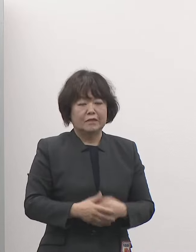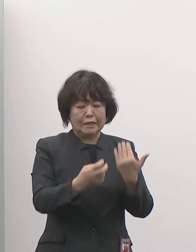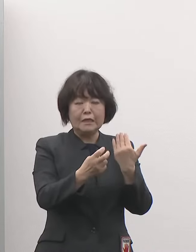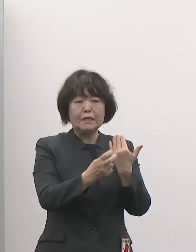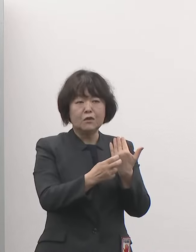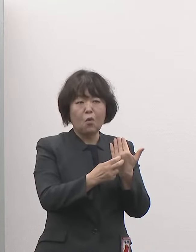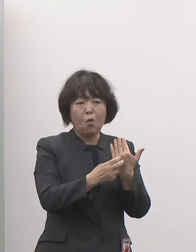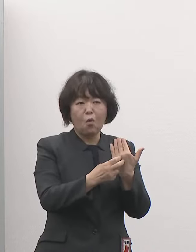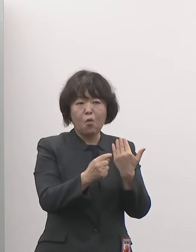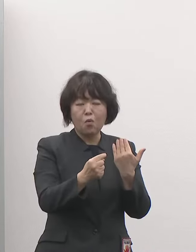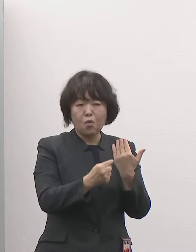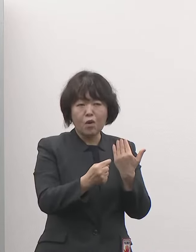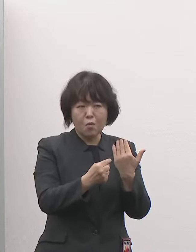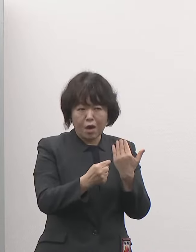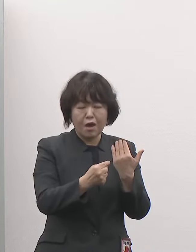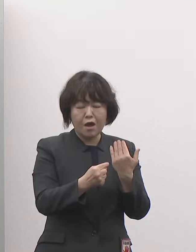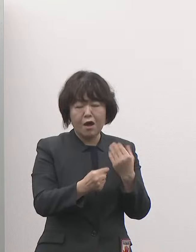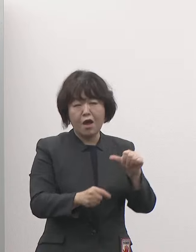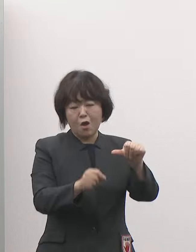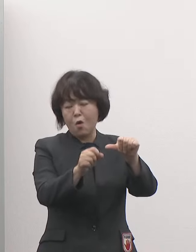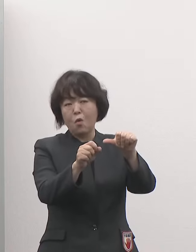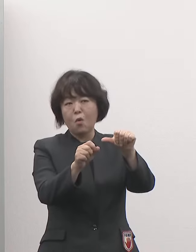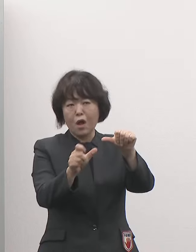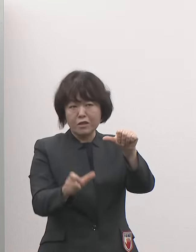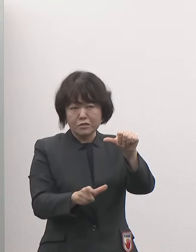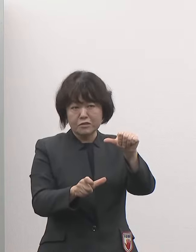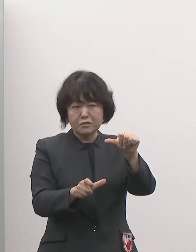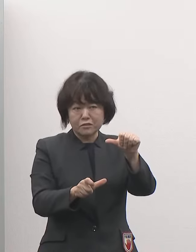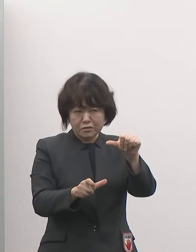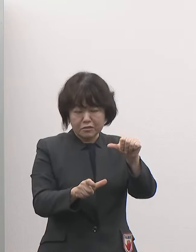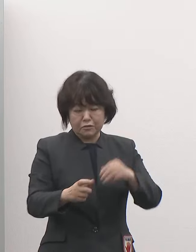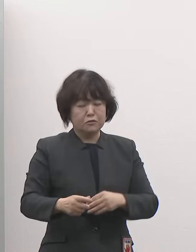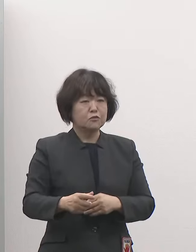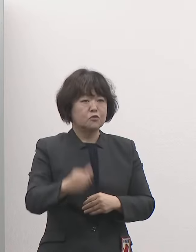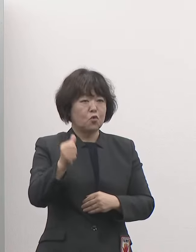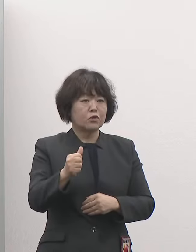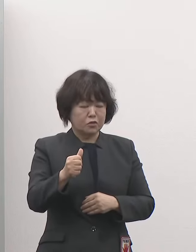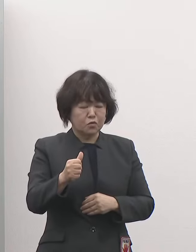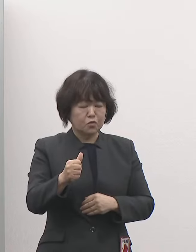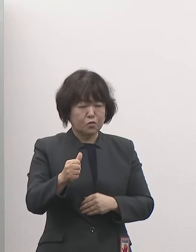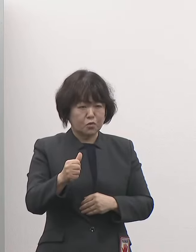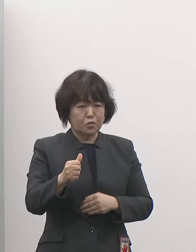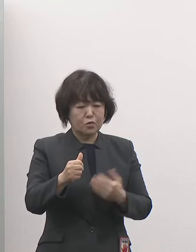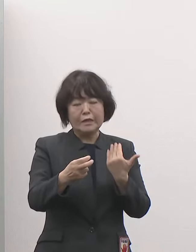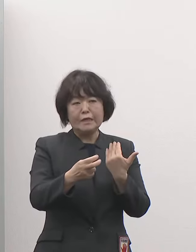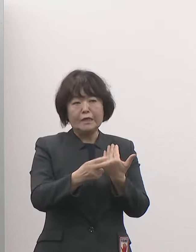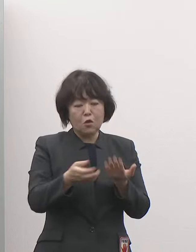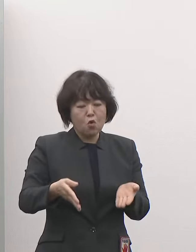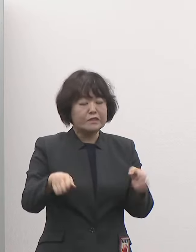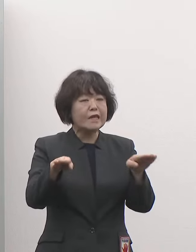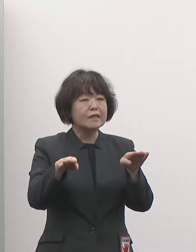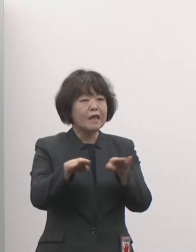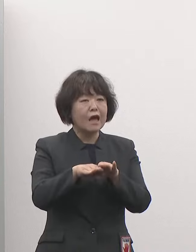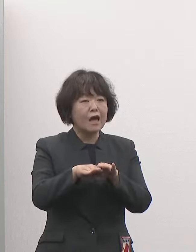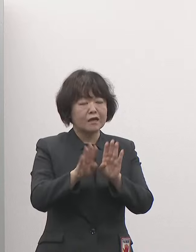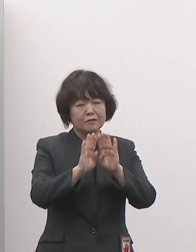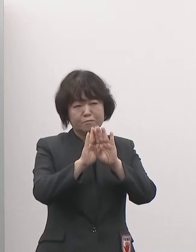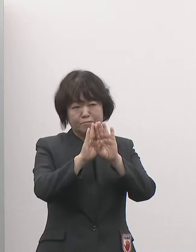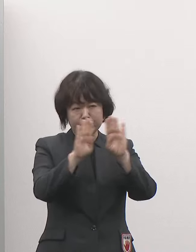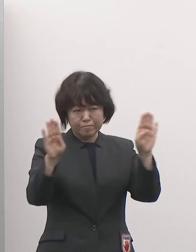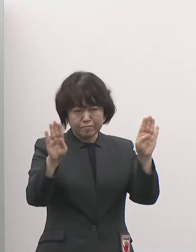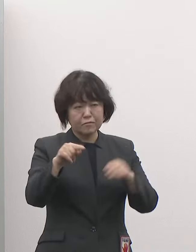ては、来月いよいよその初期救急医療センターのスタートがありますので、